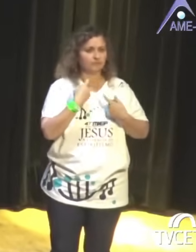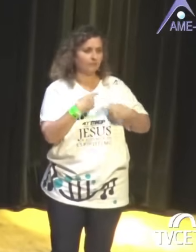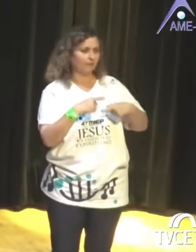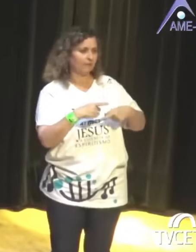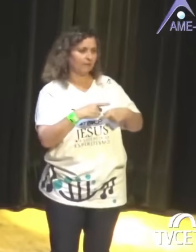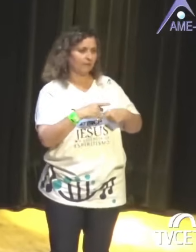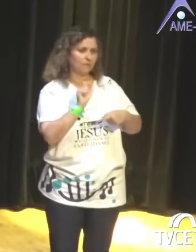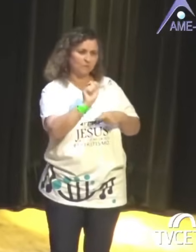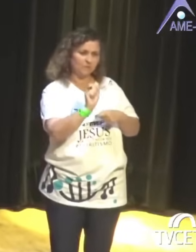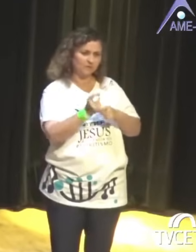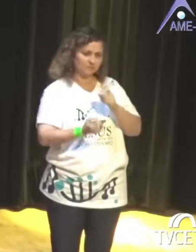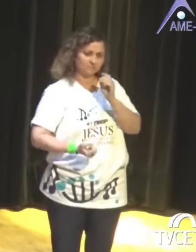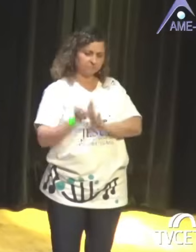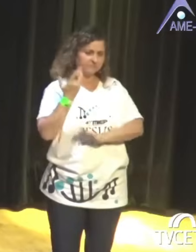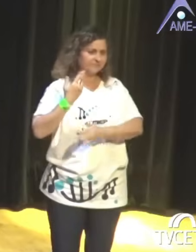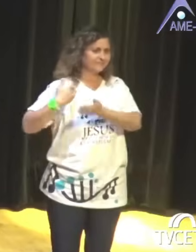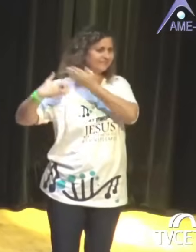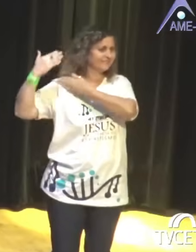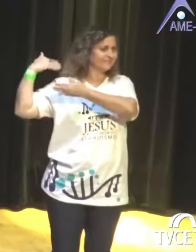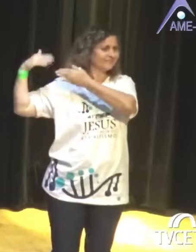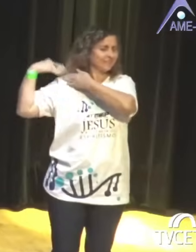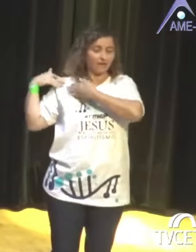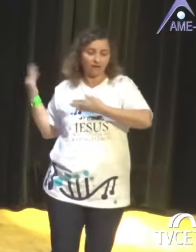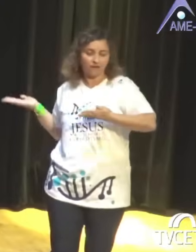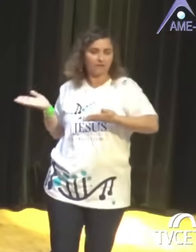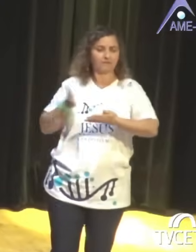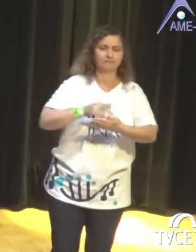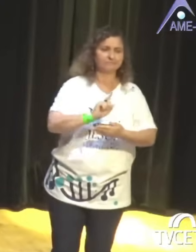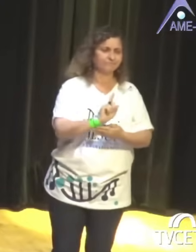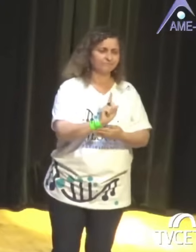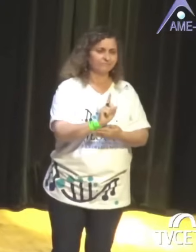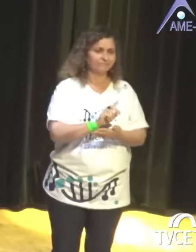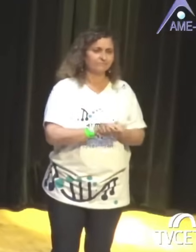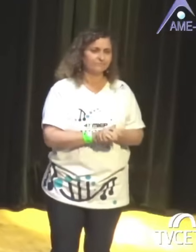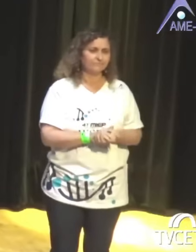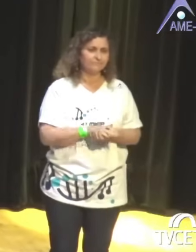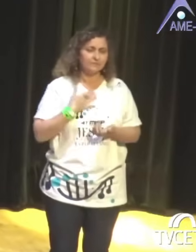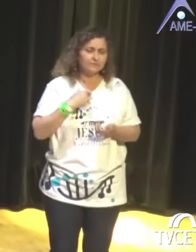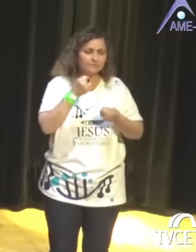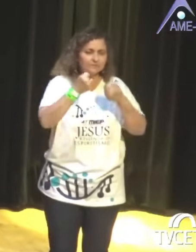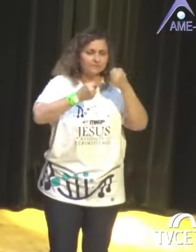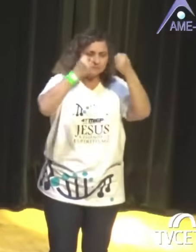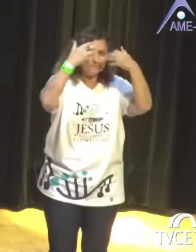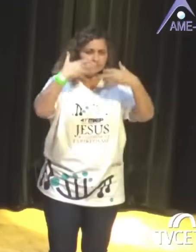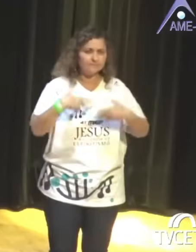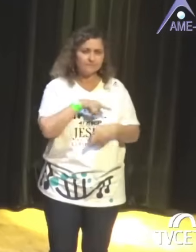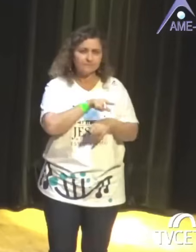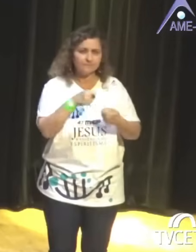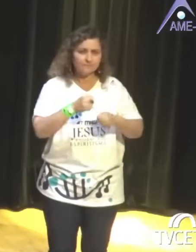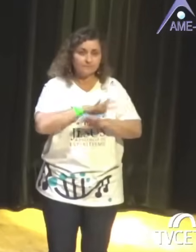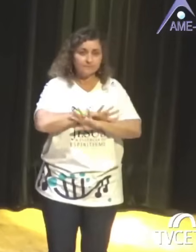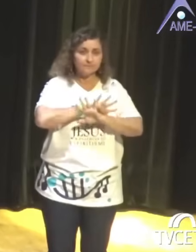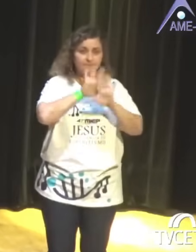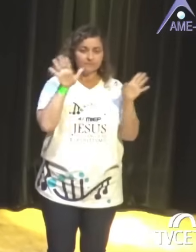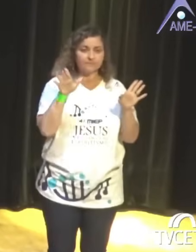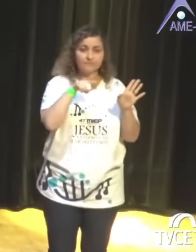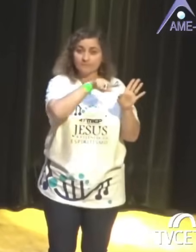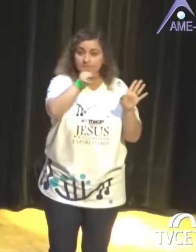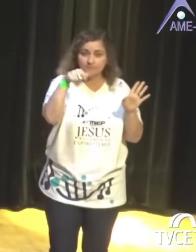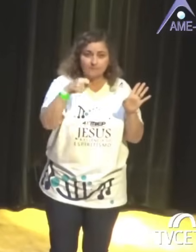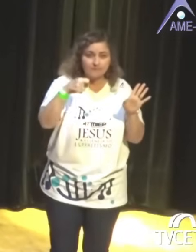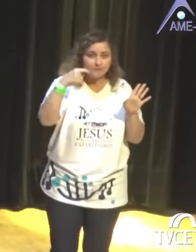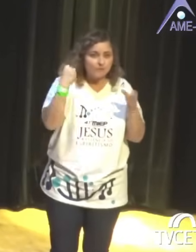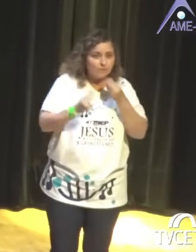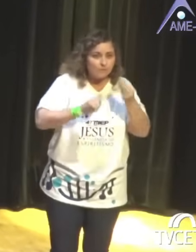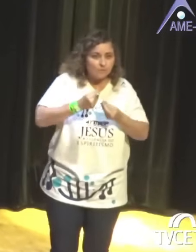os acontecimentos anteriores que nos trouxeram até aqui nós vamos falar da evolução do